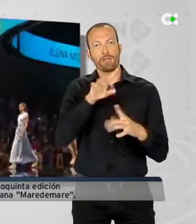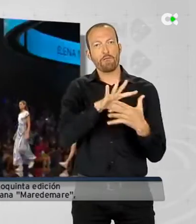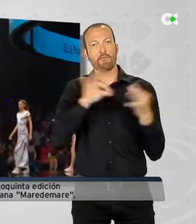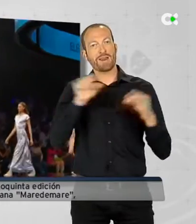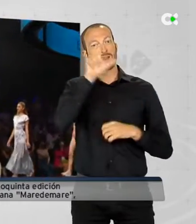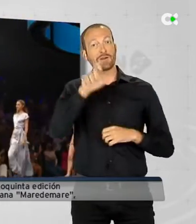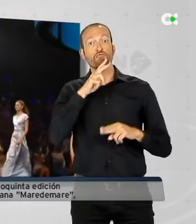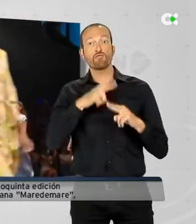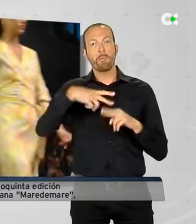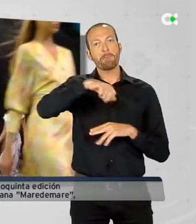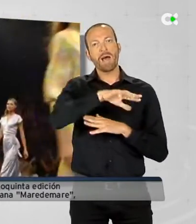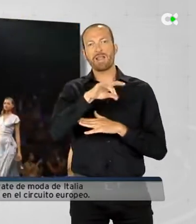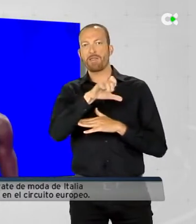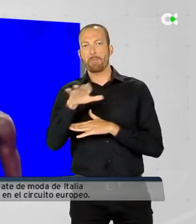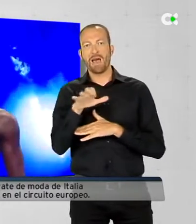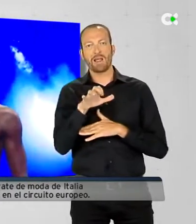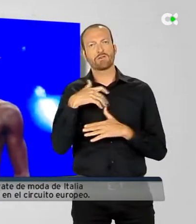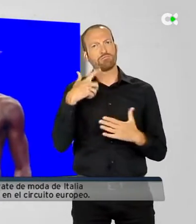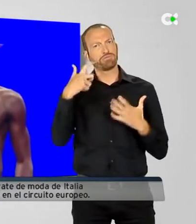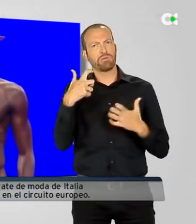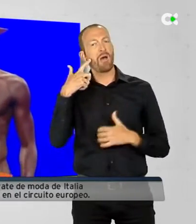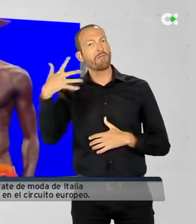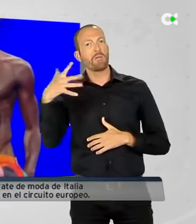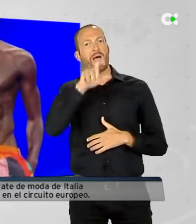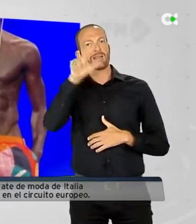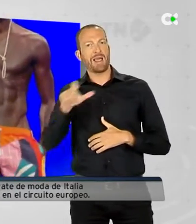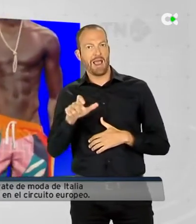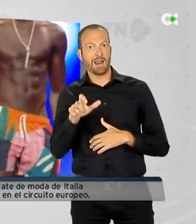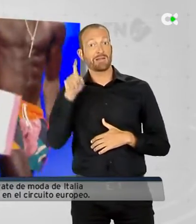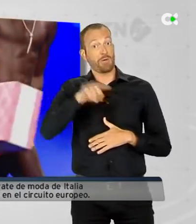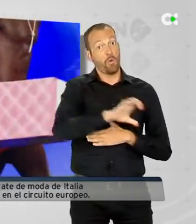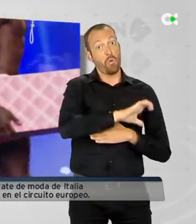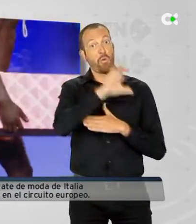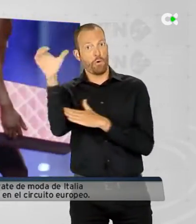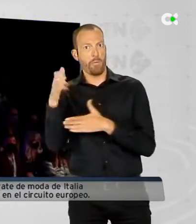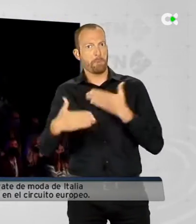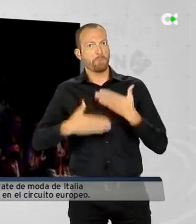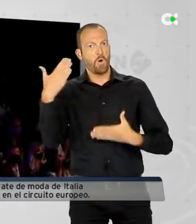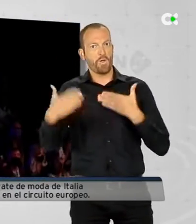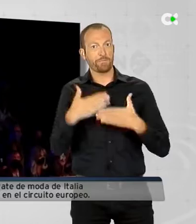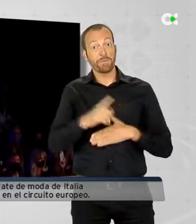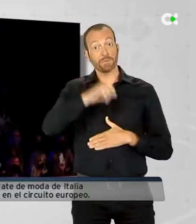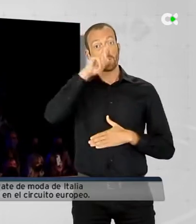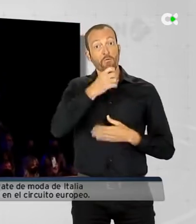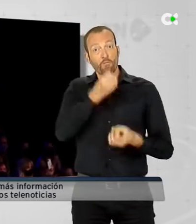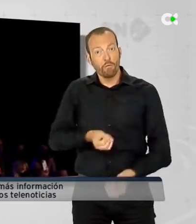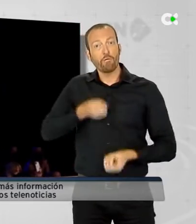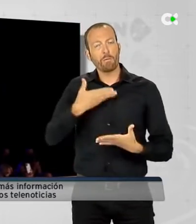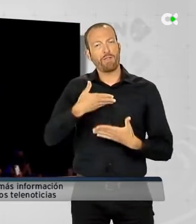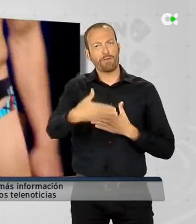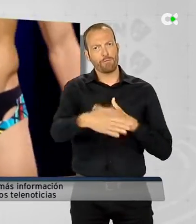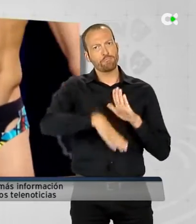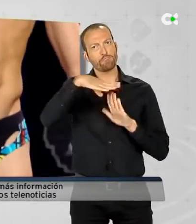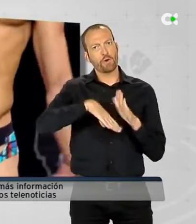italiana Mare de Mare, el mayor escaparate de moda italiana y una cita obligada en el circuito europeo. Recuerden que tienen